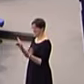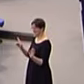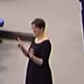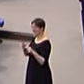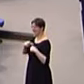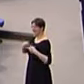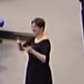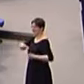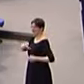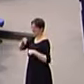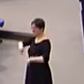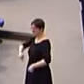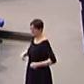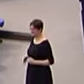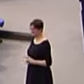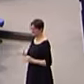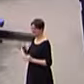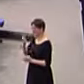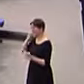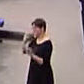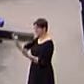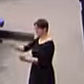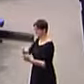Herzlich willkommen. Nehmen Sie Platz.